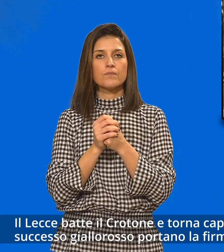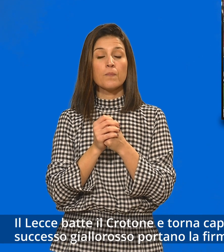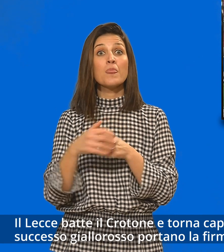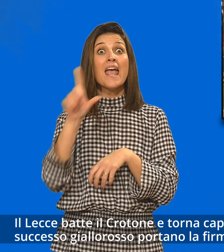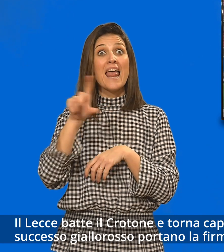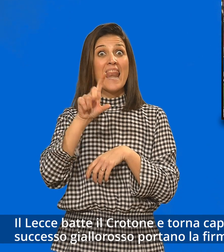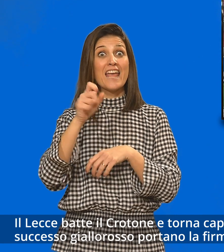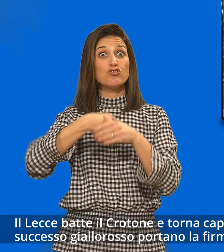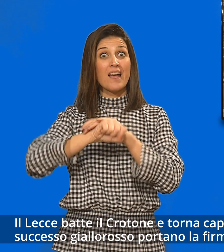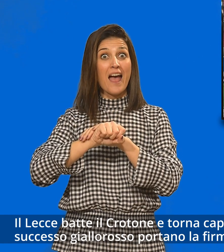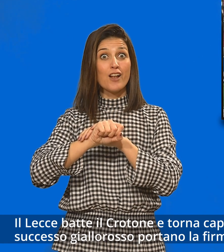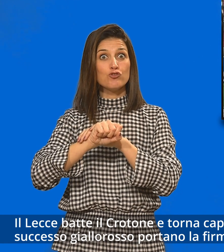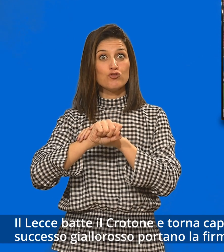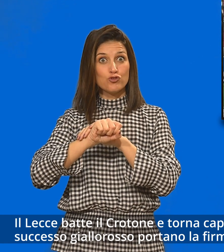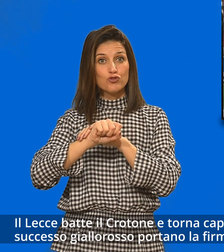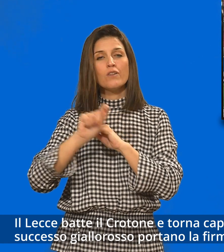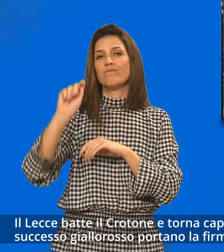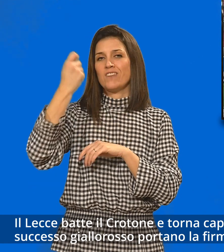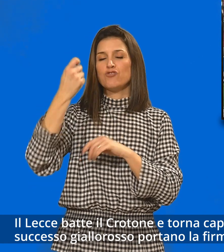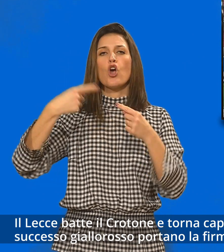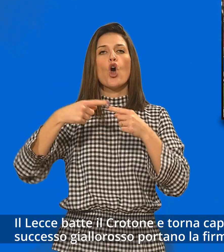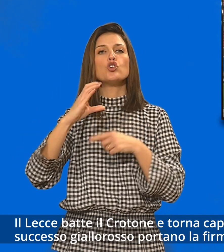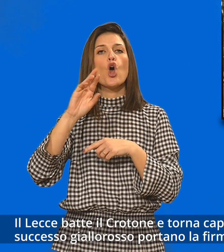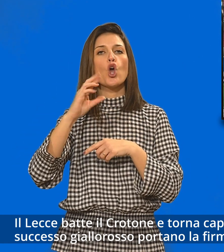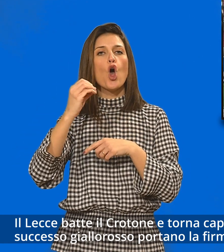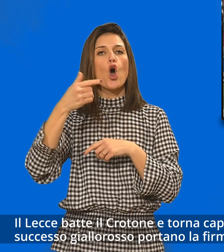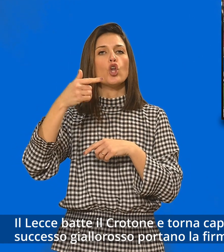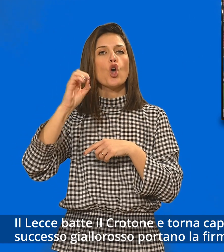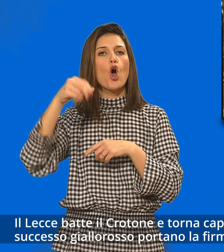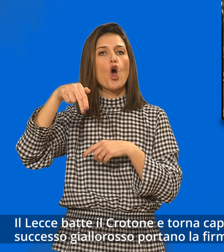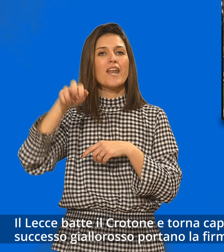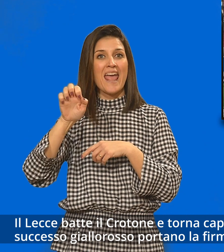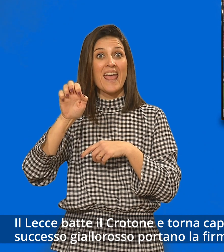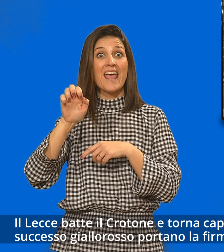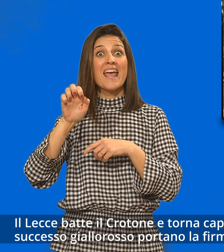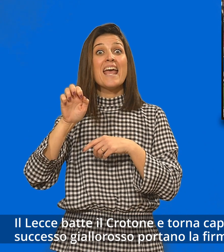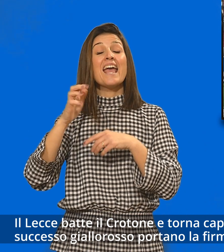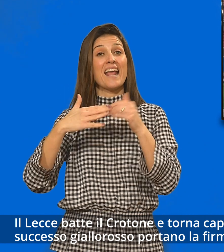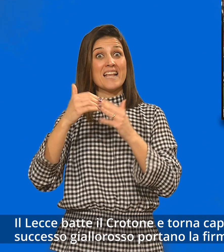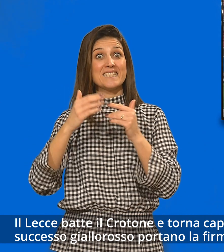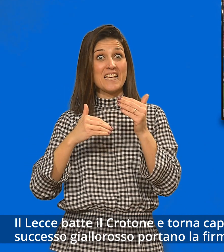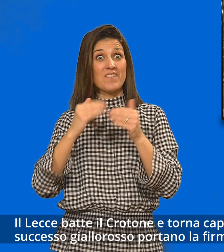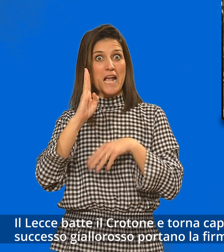il lecce batte il crotone e torna capolista della serie b i gol del successo giallorosso